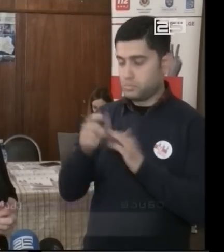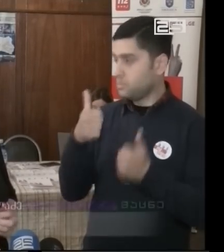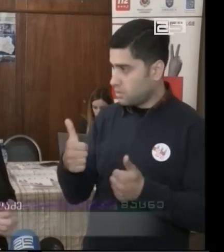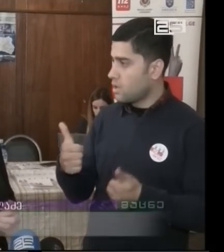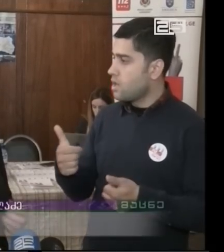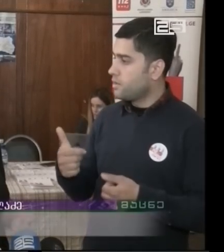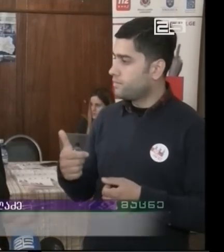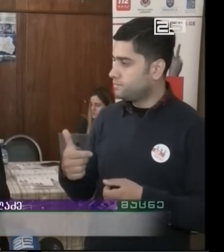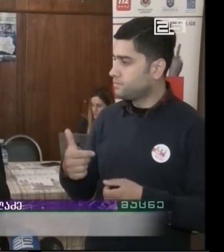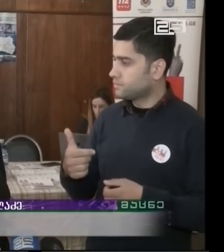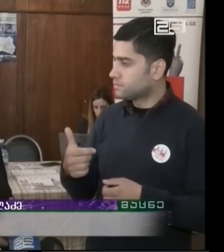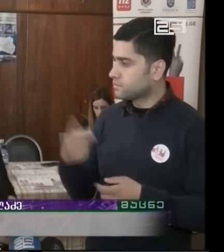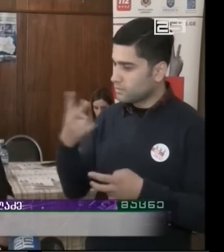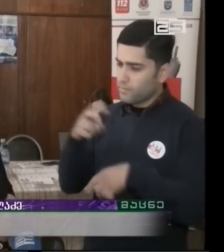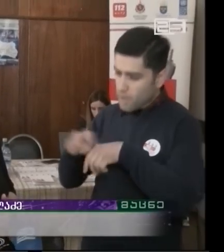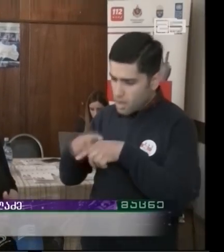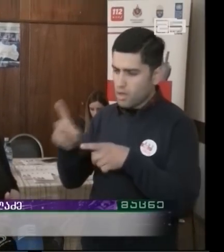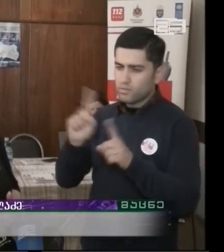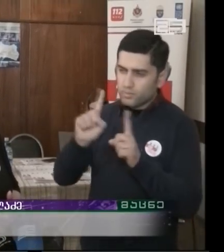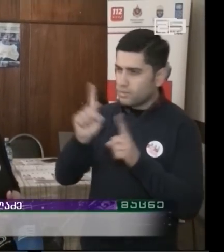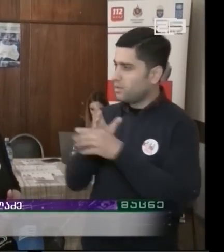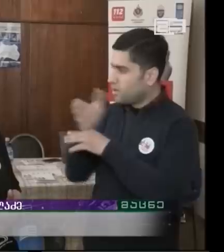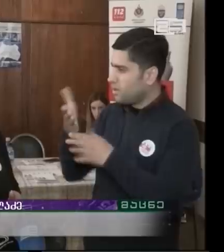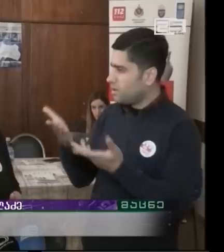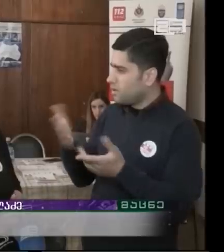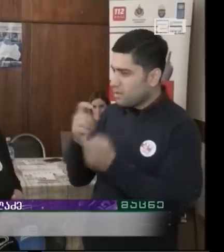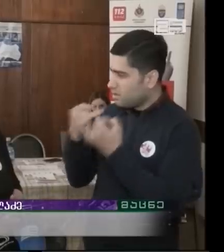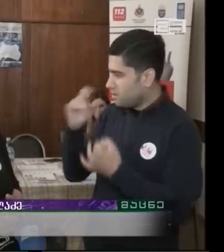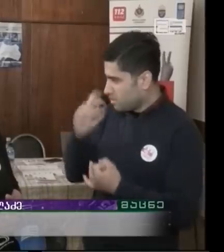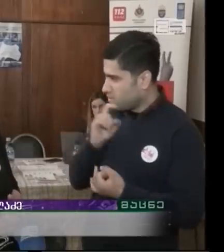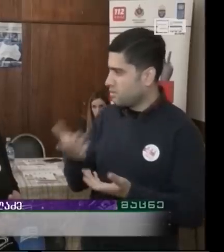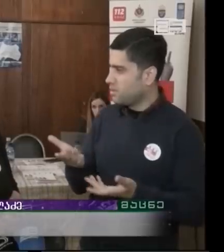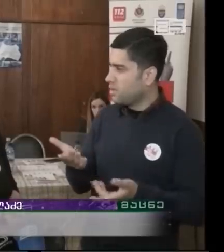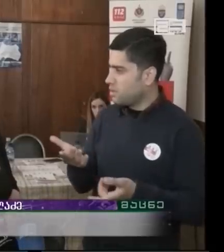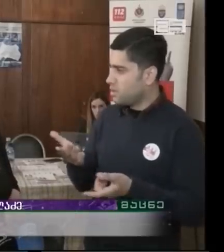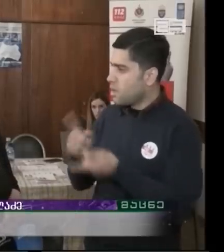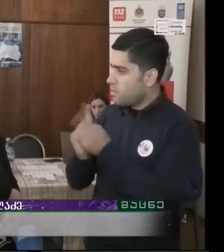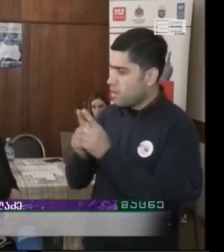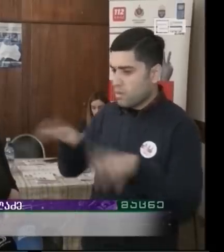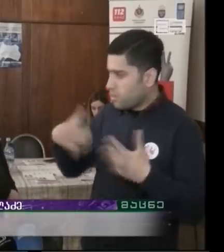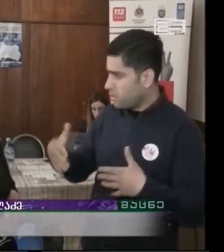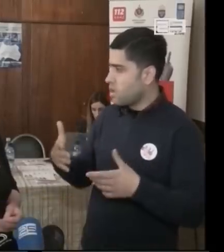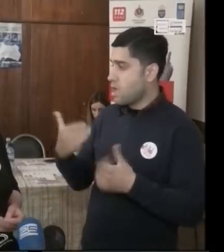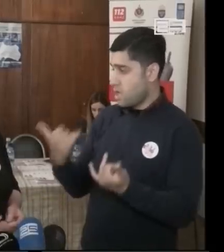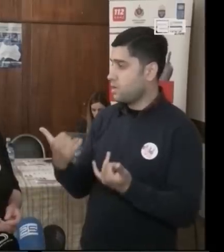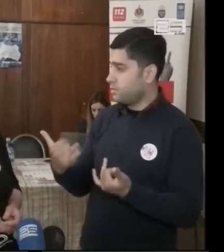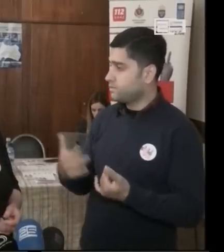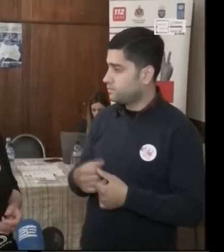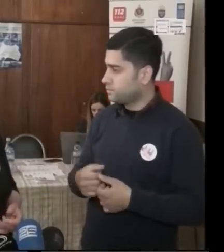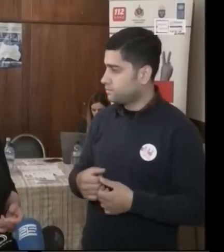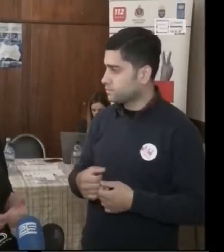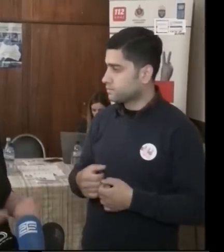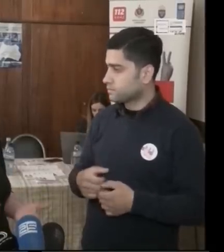მაგრამ ის იყო რომ მიუწვდომელი იყო ჩვენთვის. ექიმის გამოძახება მჭირდებოდა ამ მშობლის დახმარებით, ან